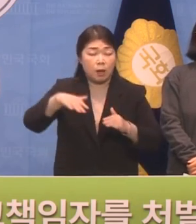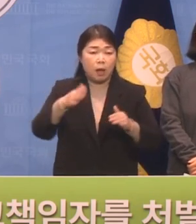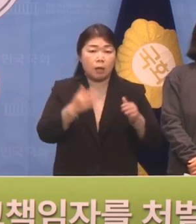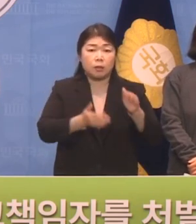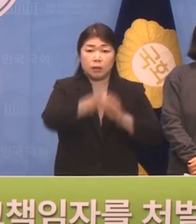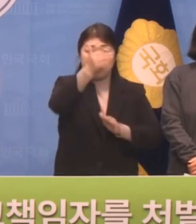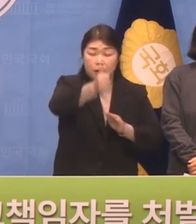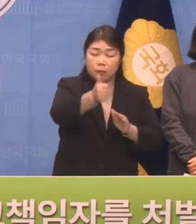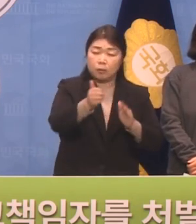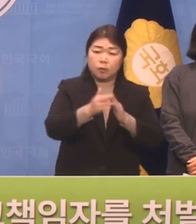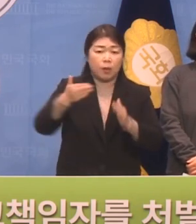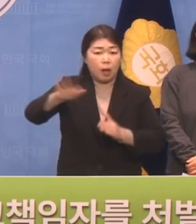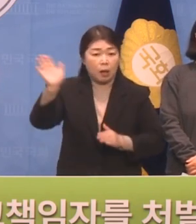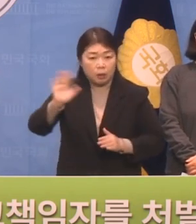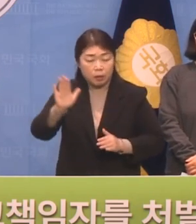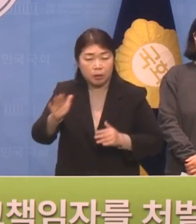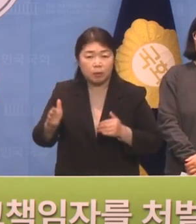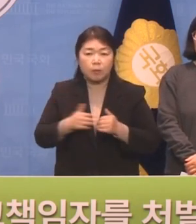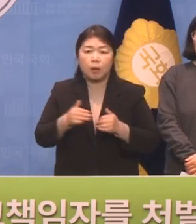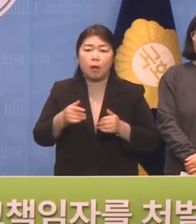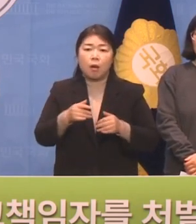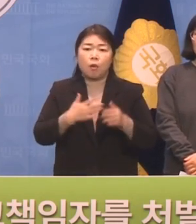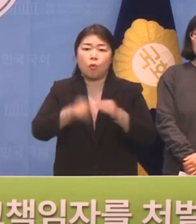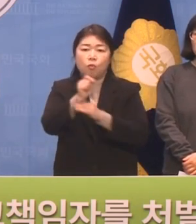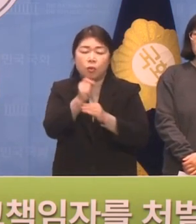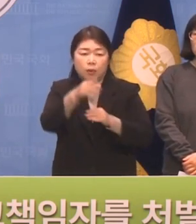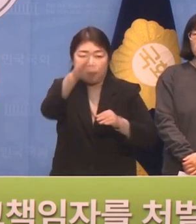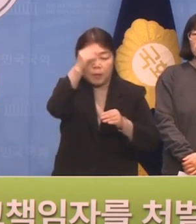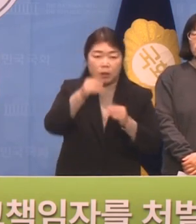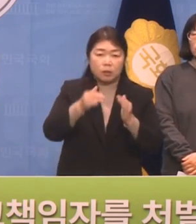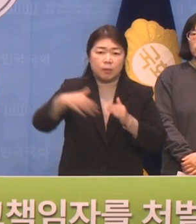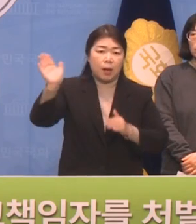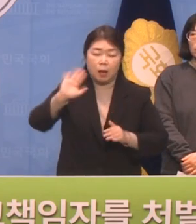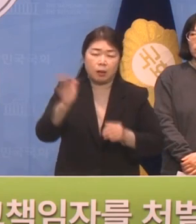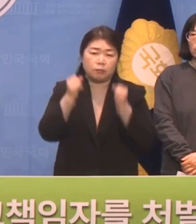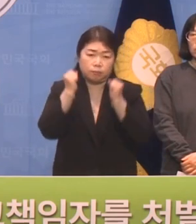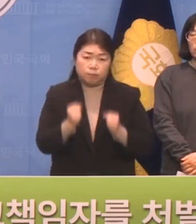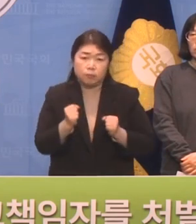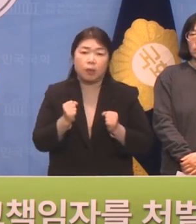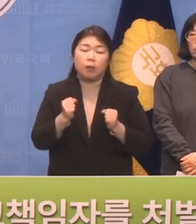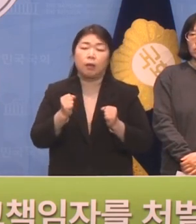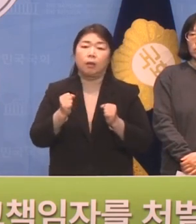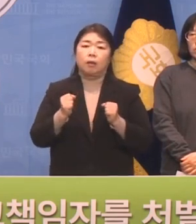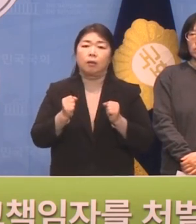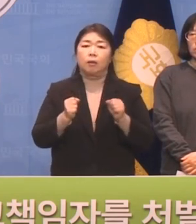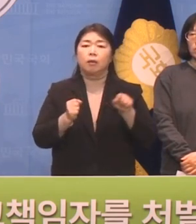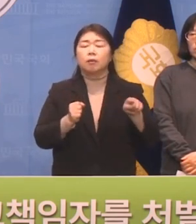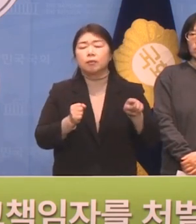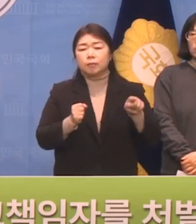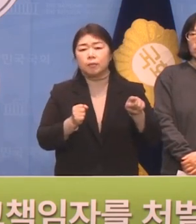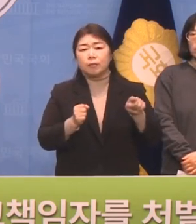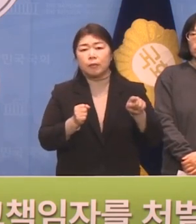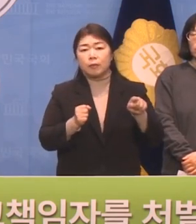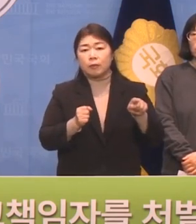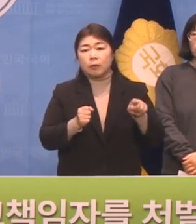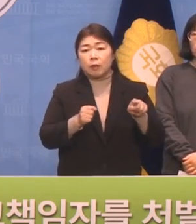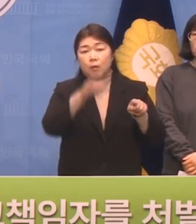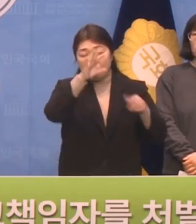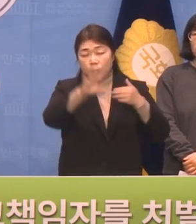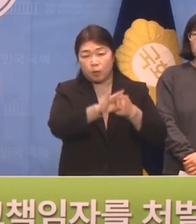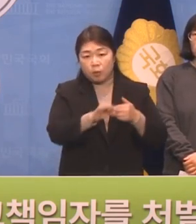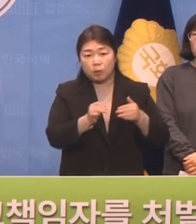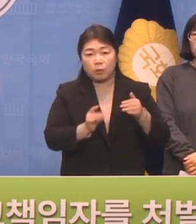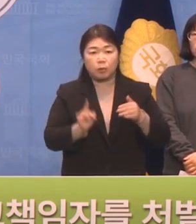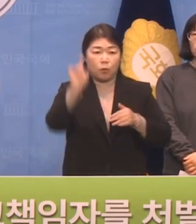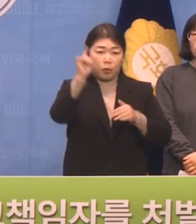자세가 남달랐던 겁니다. 이번 사건을 통해 고위공직자나 최고 책임자들이 무책임한